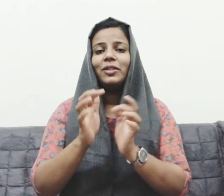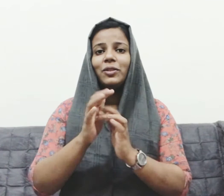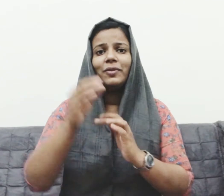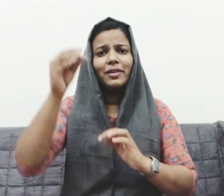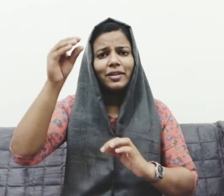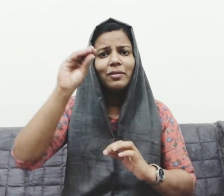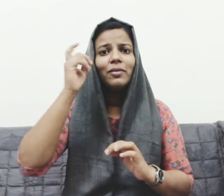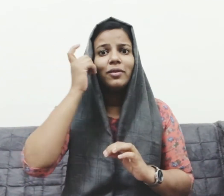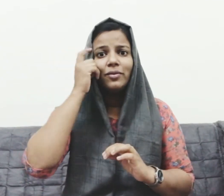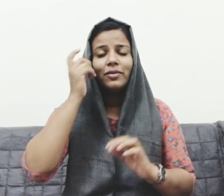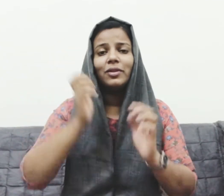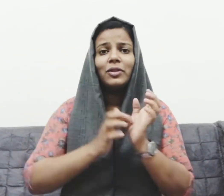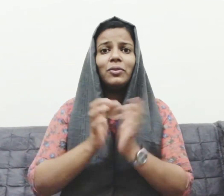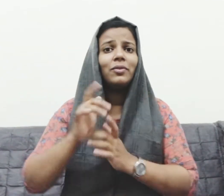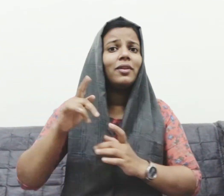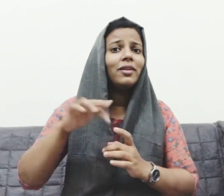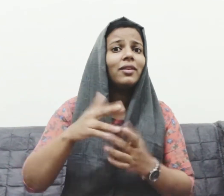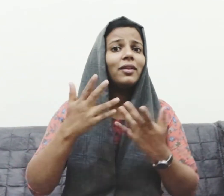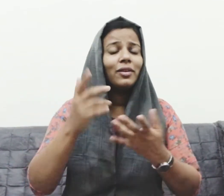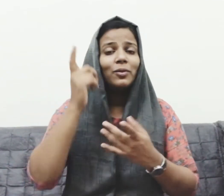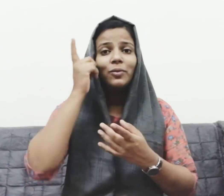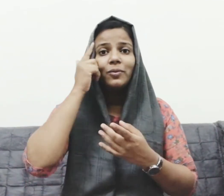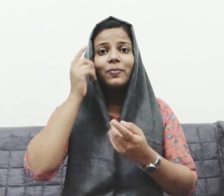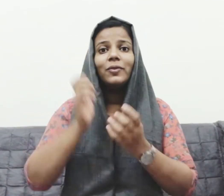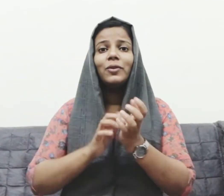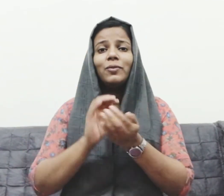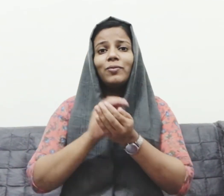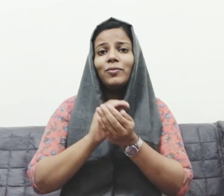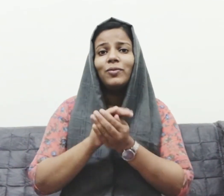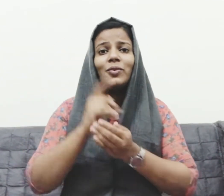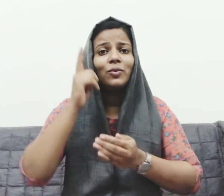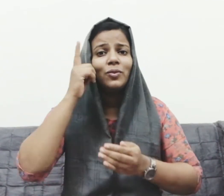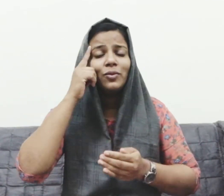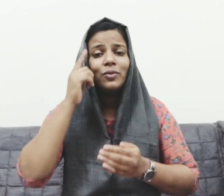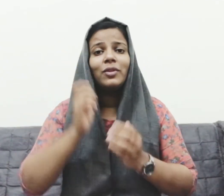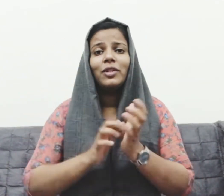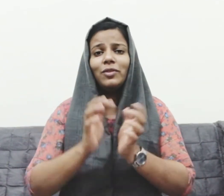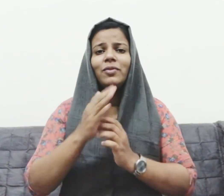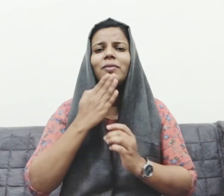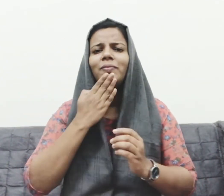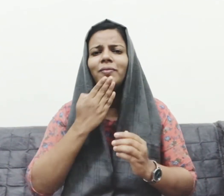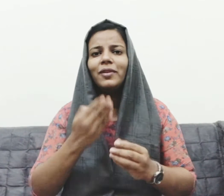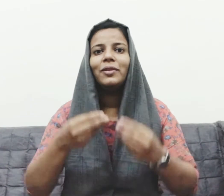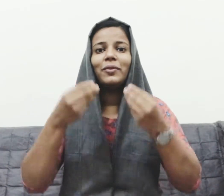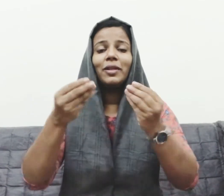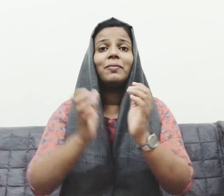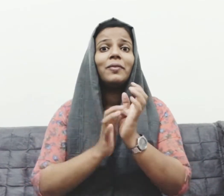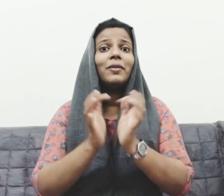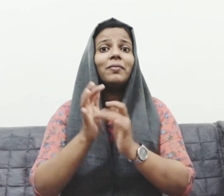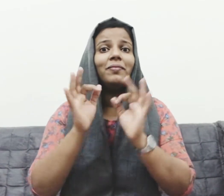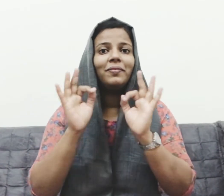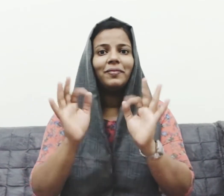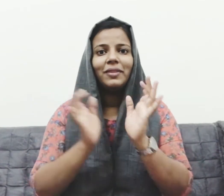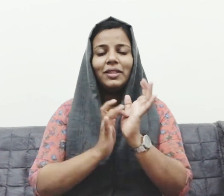കർത്താവിൻ്റെ കൃപകളെ ഓർത്തിട്ട്, കർത്താവ് നടത്തിയ വിധങ്ങളെ ഓർത്തിട്ട്, കർത്താവ് പരിപാലിക്കുന്ന വിധങ്ങളെ ഓർത്തിട്ട് കർത്താവിന് നന്ദി പറഞ്ഞാട്ടെ. ഹോ നല്ലവനല്ലോ അങ്ങയുടെ